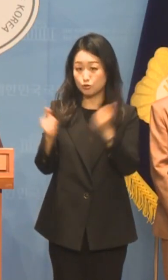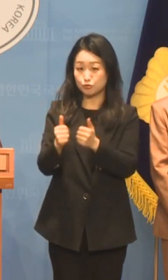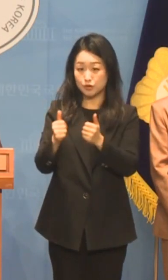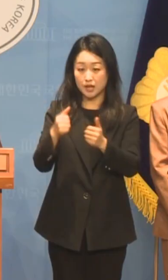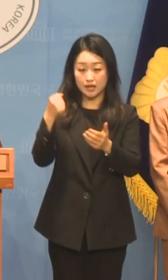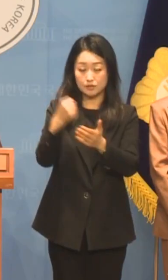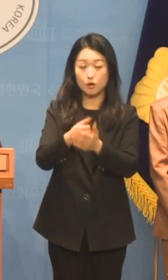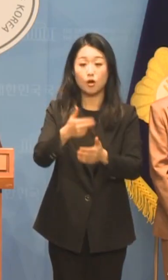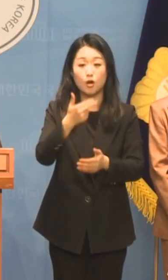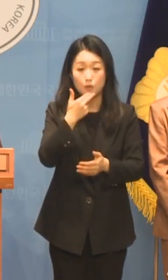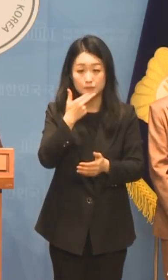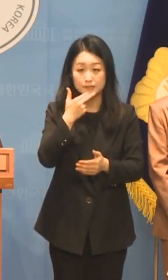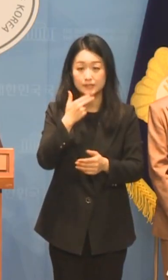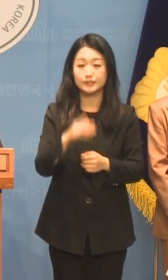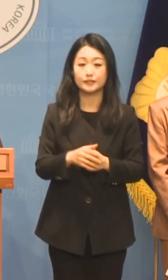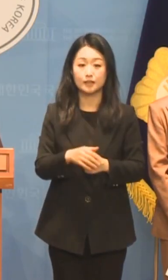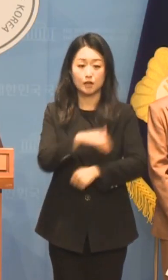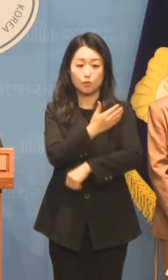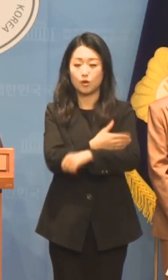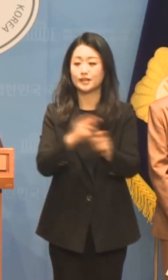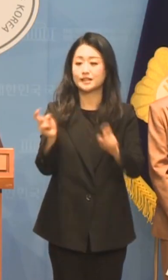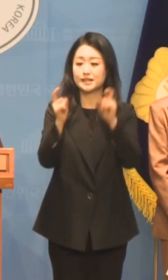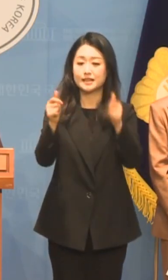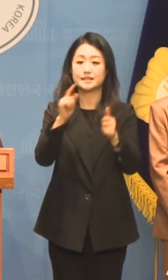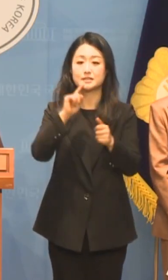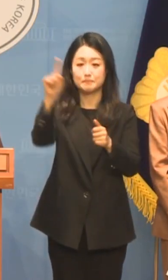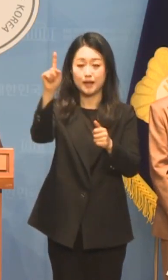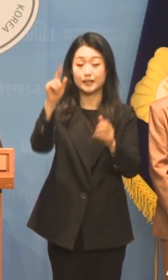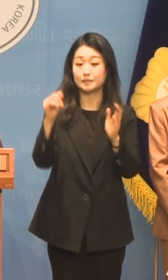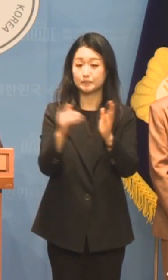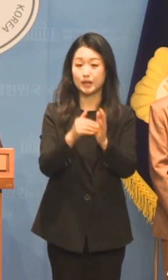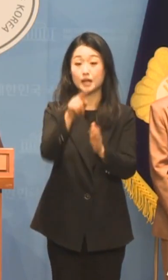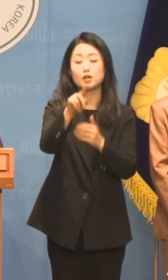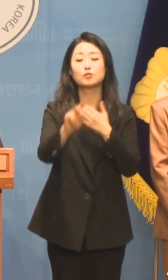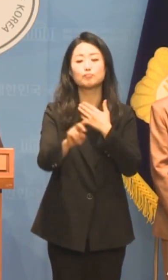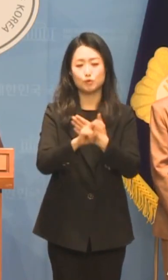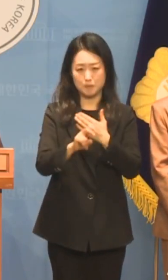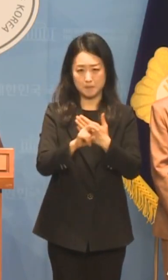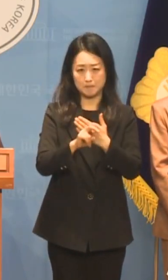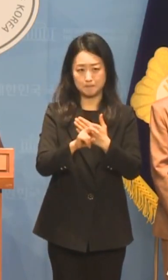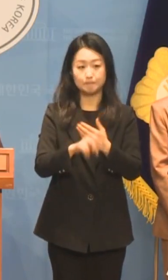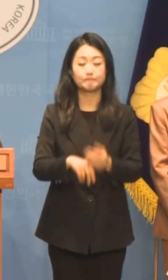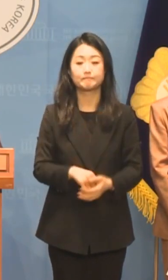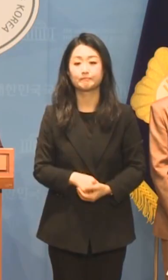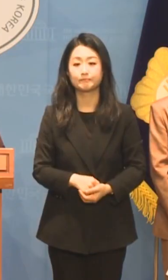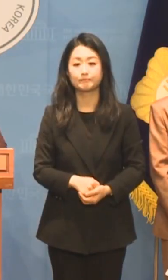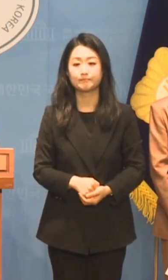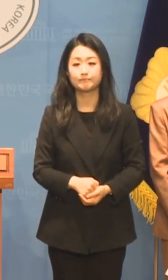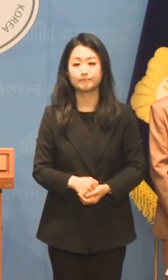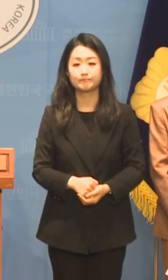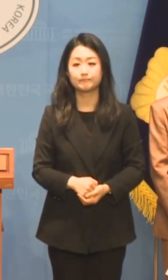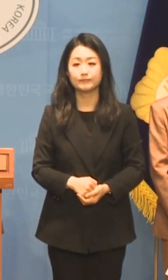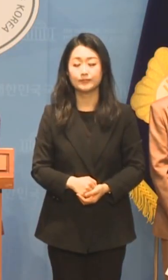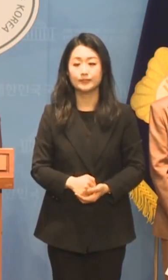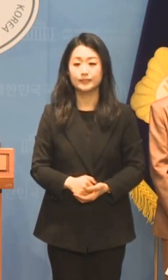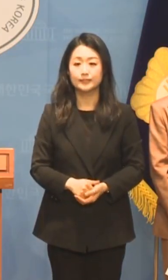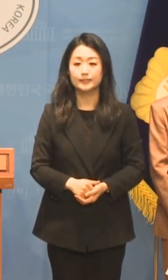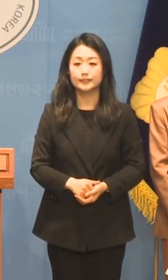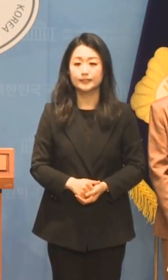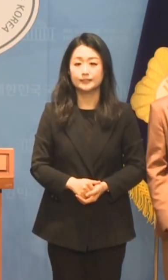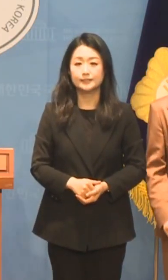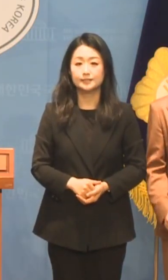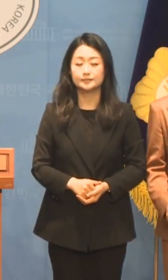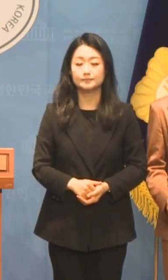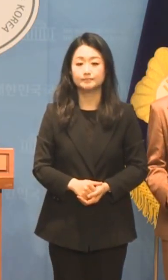결의도 없이 개인적으로 권한쟁의 심판을 청구하는 불법을 자행하기도 했습니다.